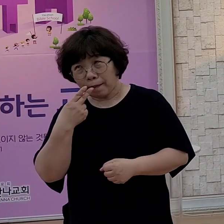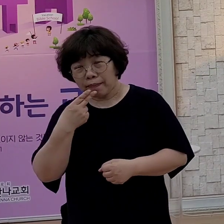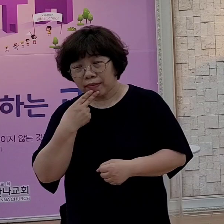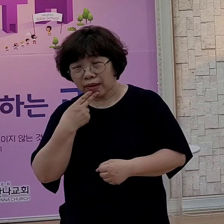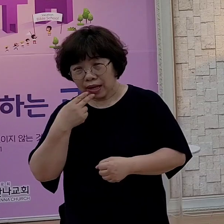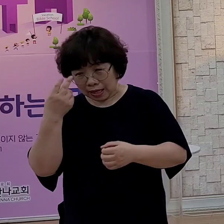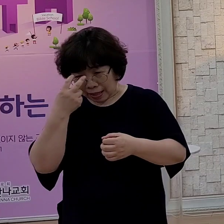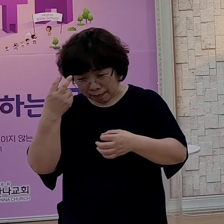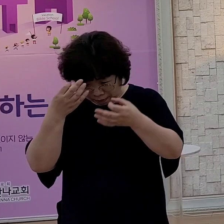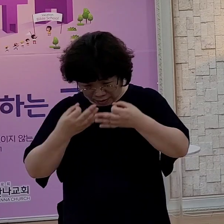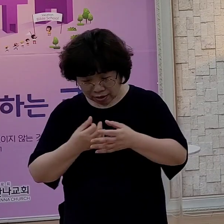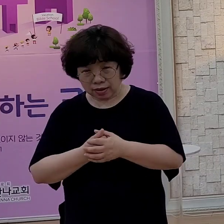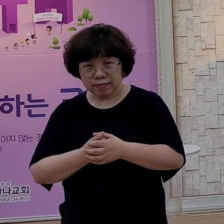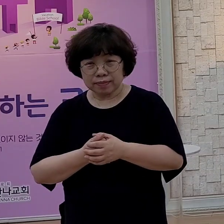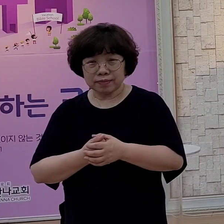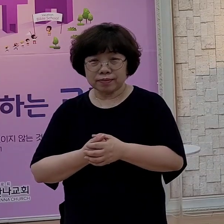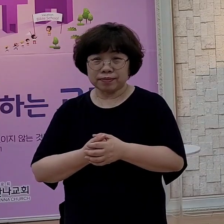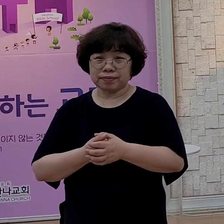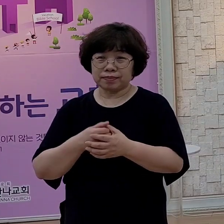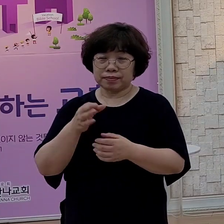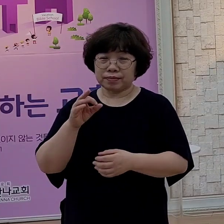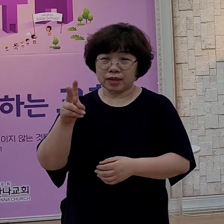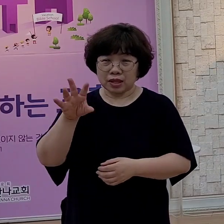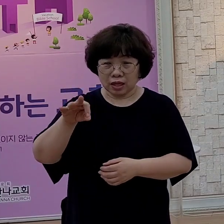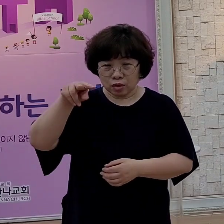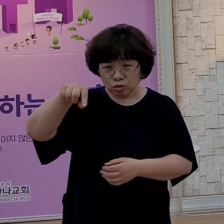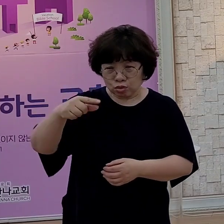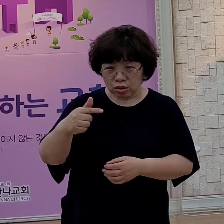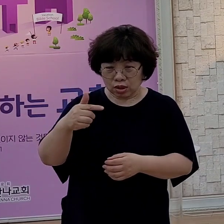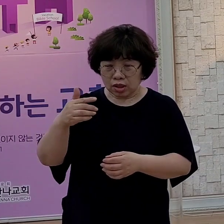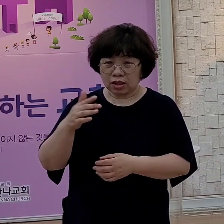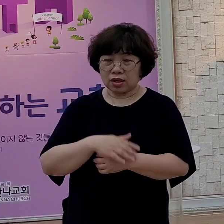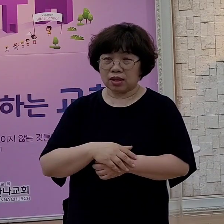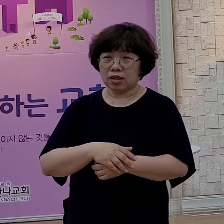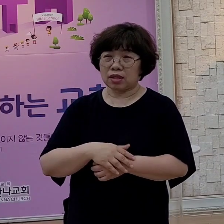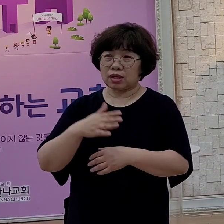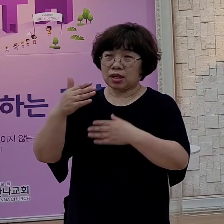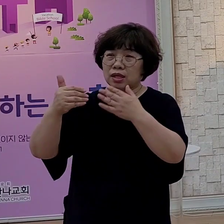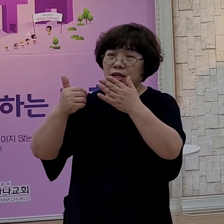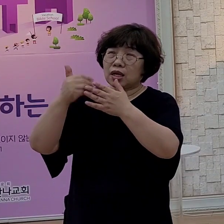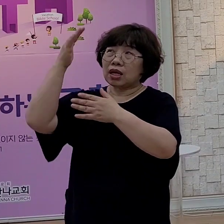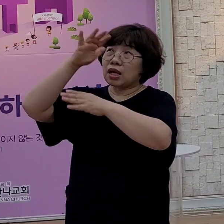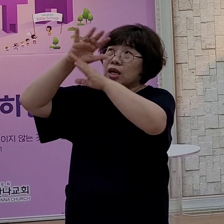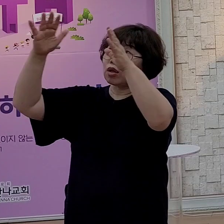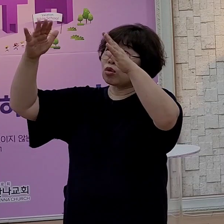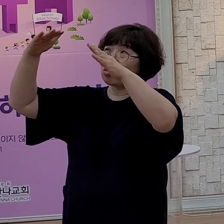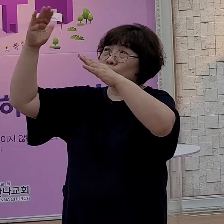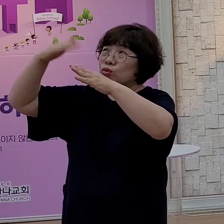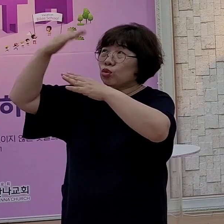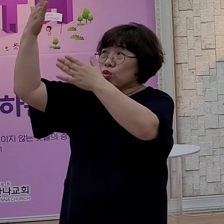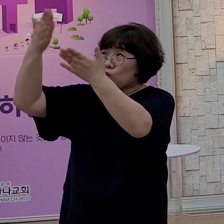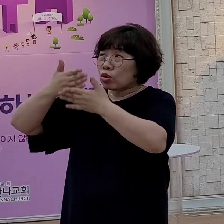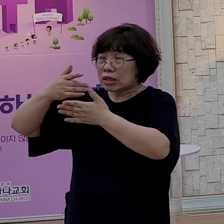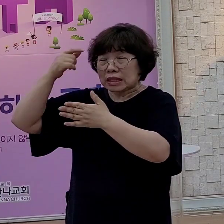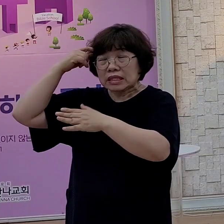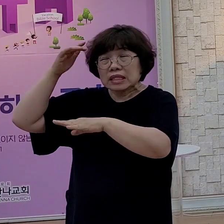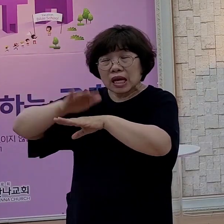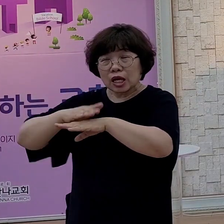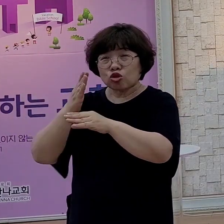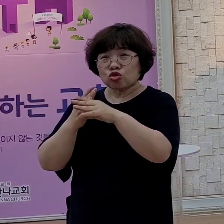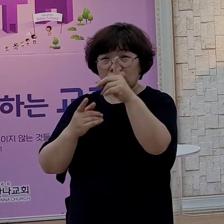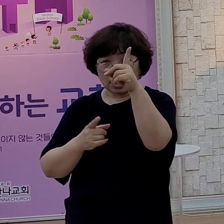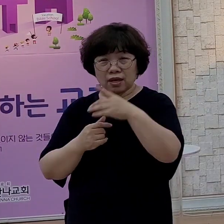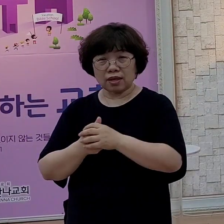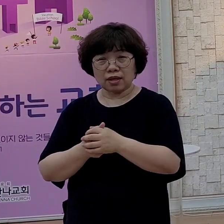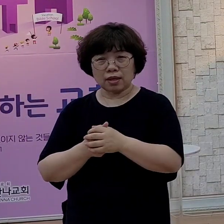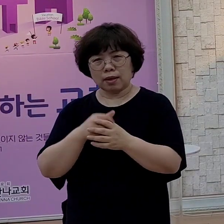또 위로부터 오는 지혜다라는 사실. 이게 정말 귀한 마음이다라는 사실. 바보가